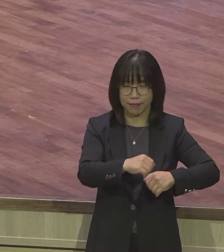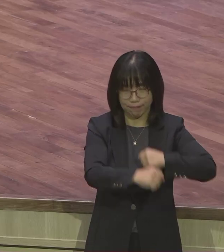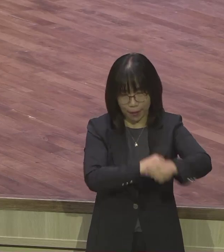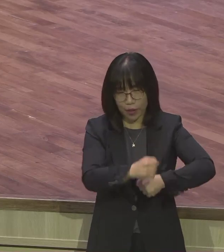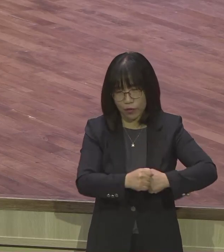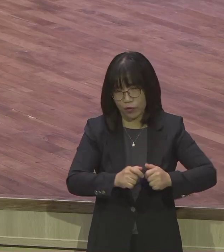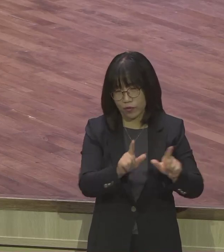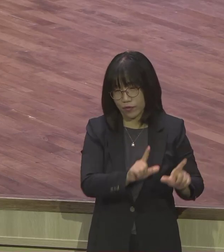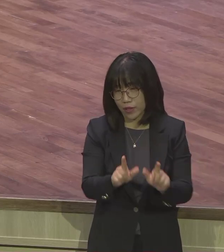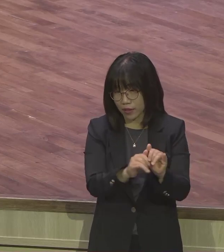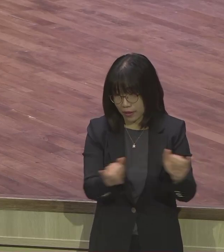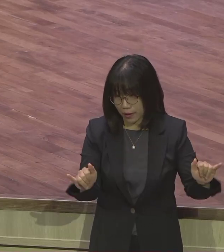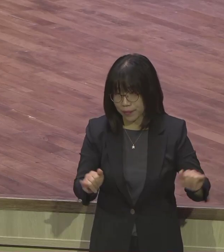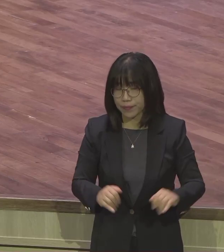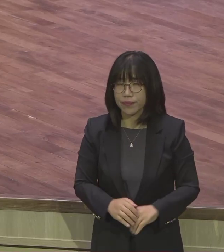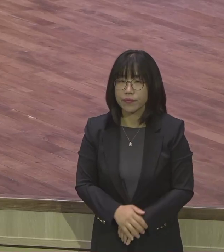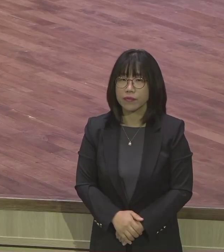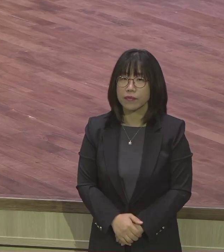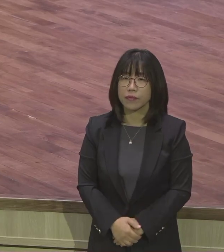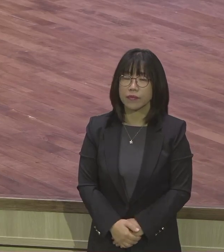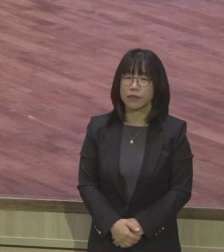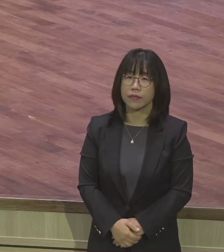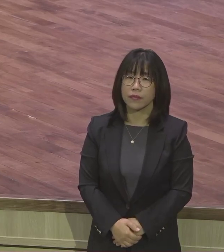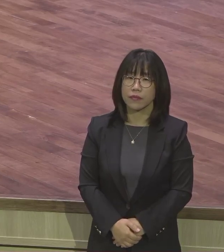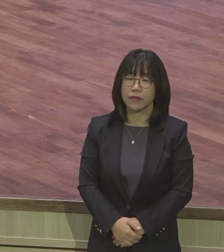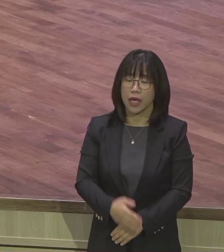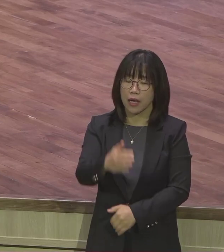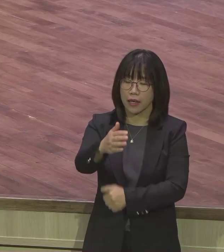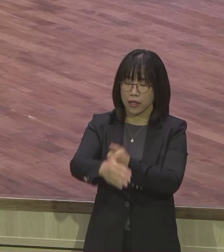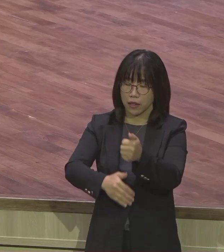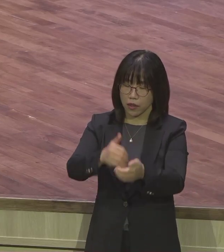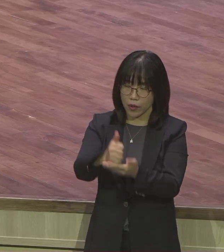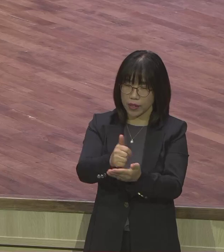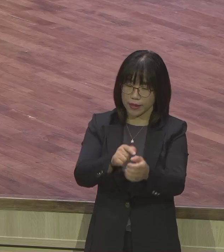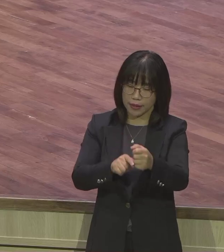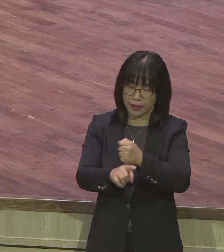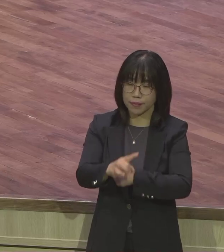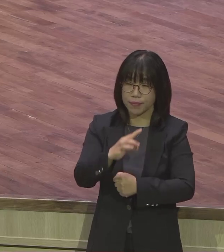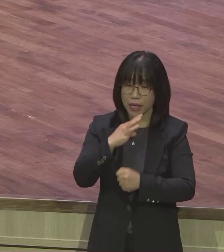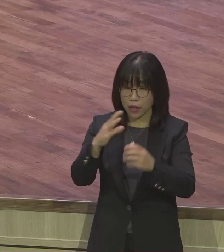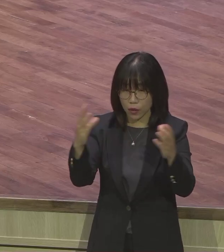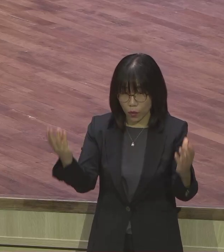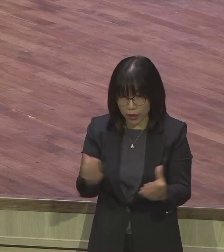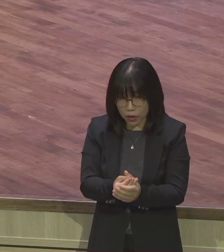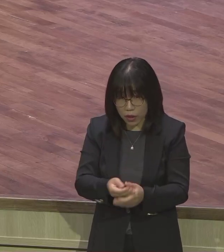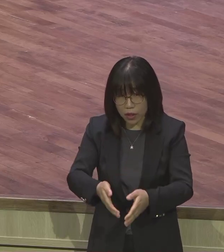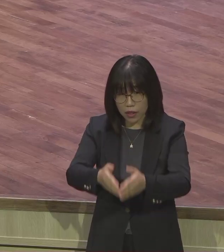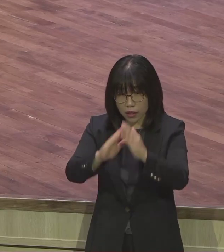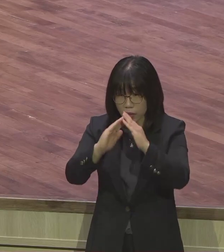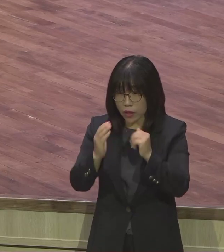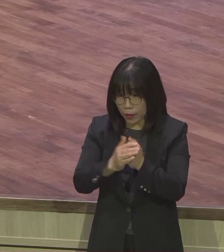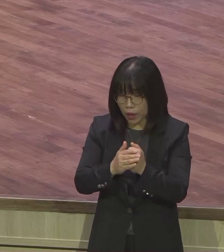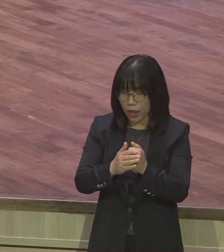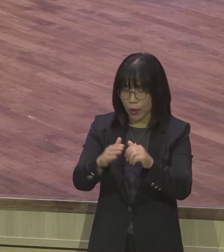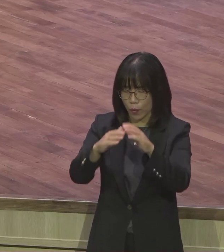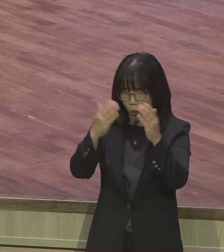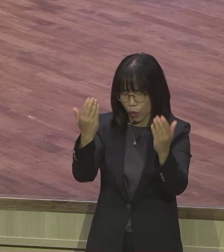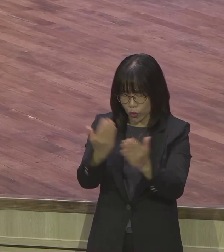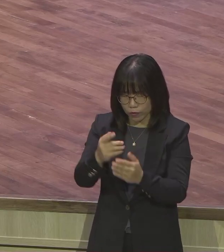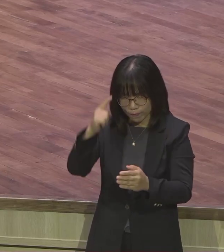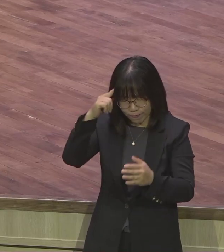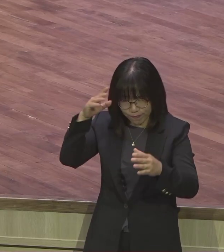이 여정 가운데 여호와의 뜻만이 완전히 서기 때문에 모든 기준을 거기 맞춰야